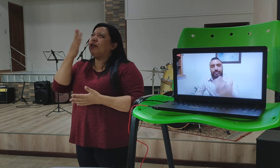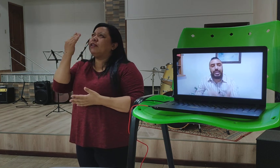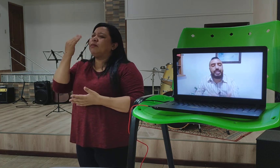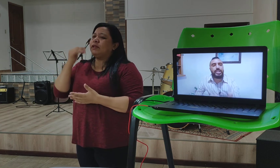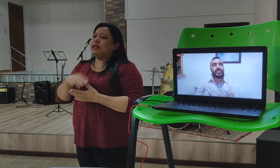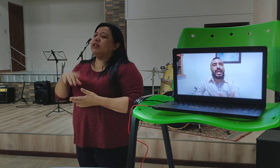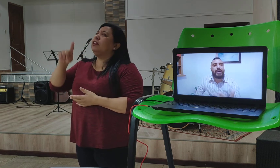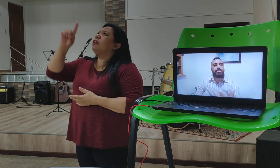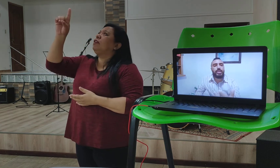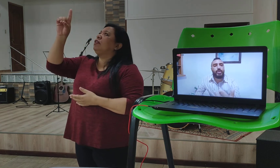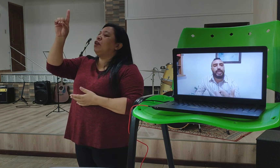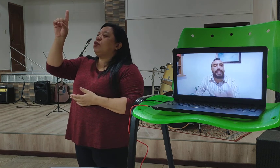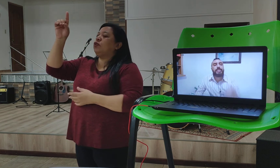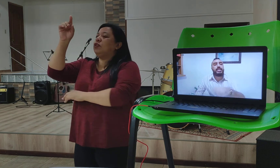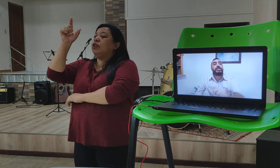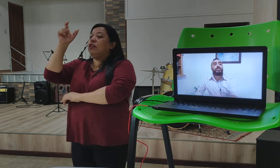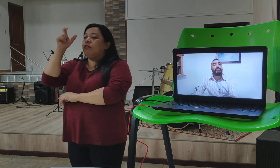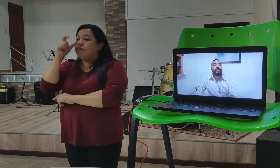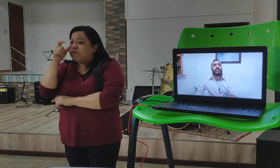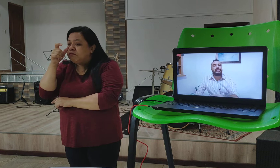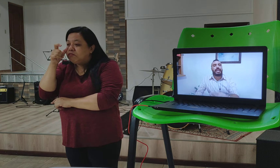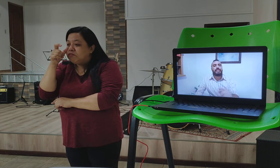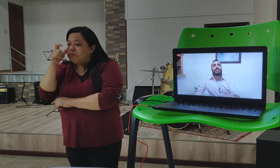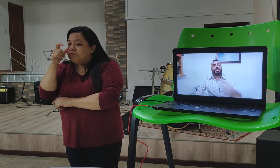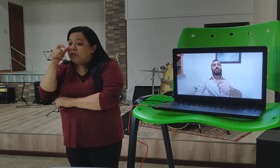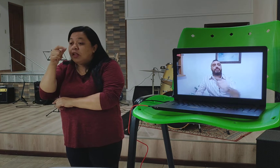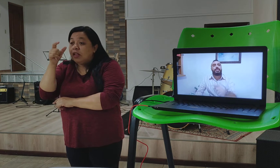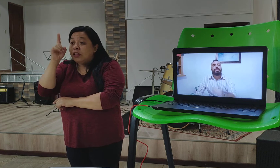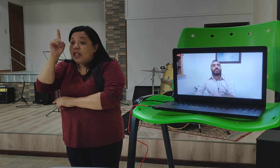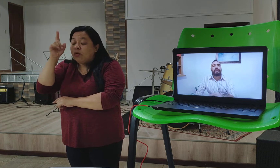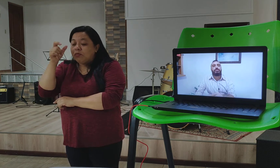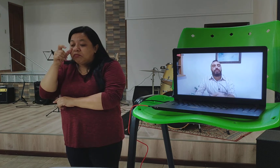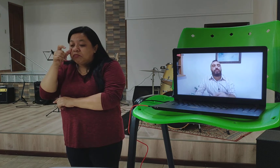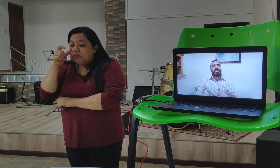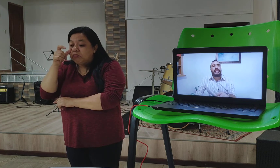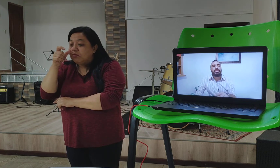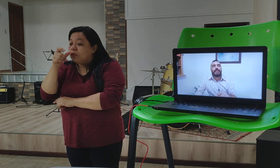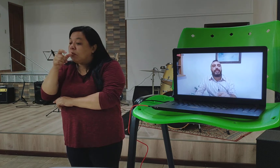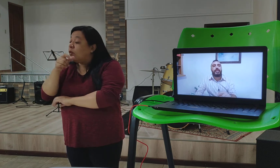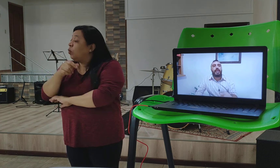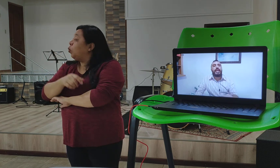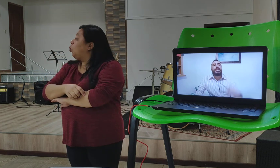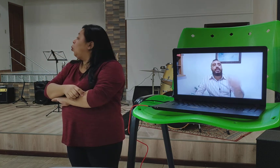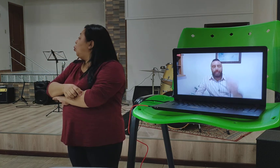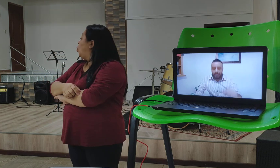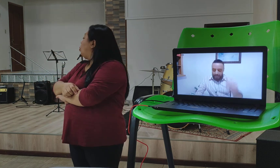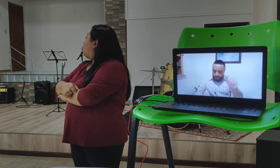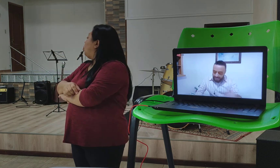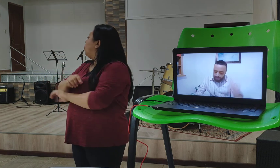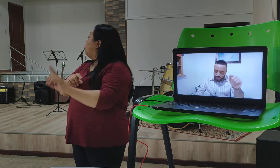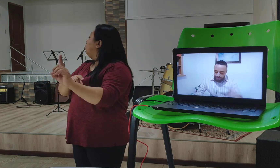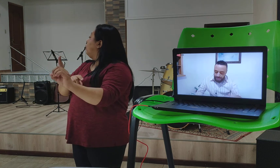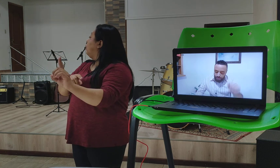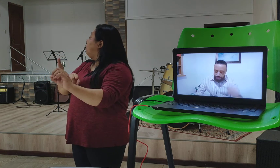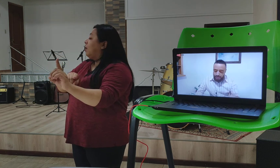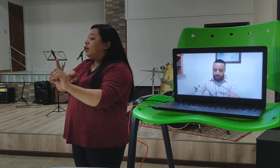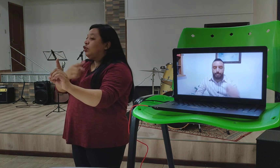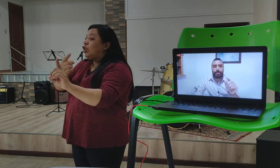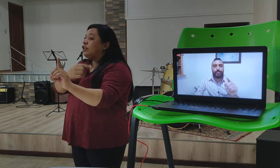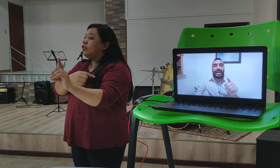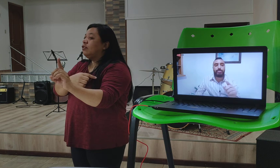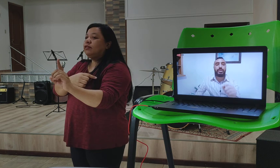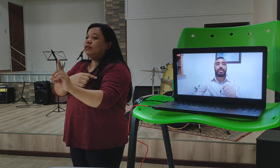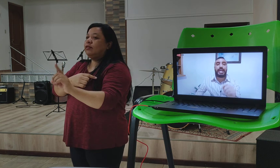Deus havia desviado o seu olhar. E se isso for verdade, que Deus havia desviado o seu olhar dele, ele havia desviado o seu olhar com o